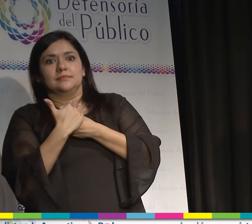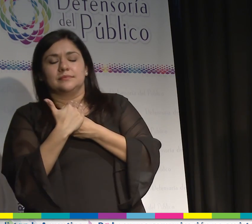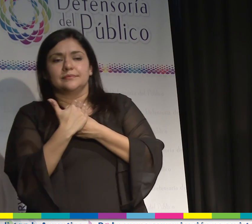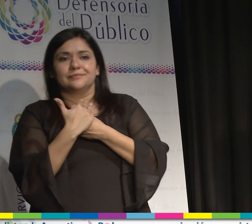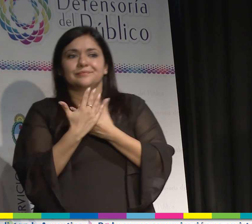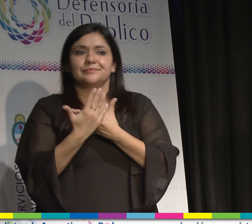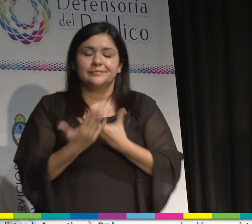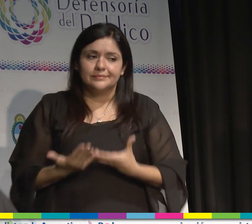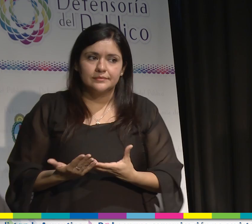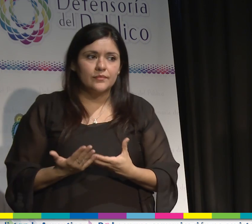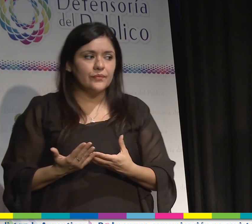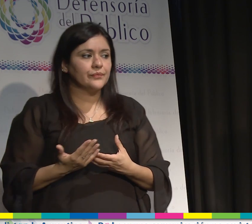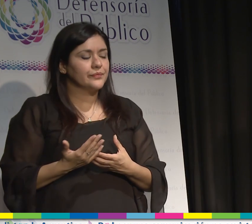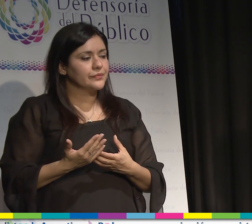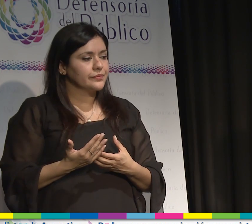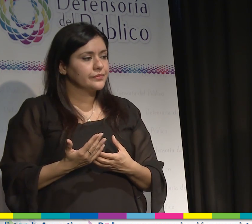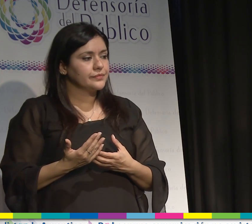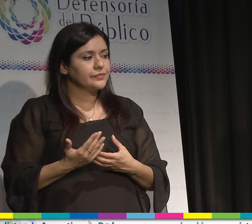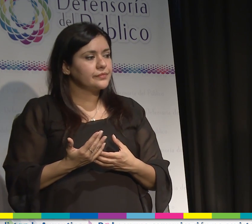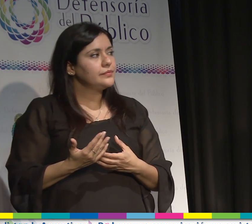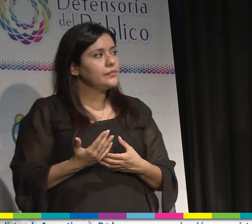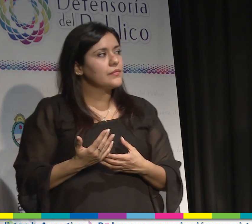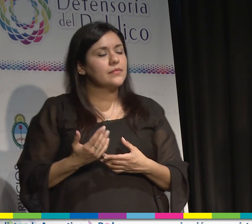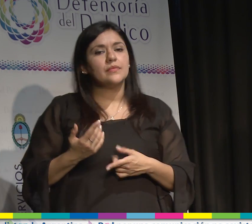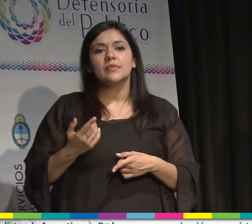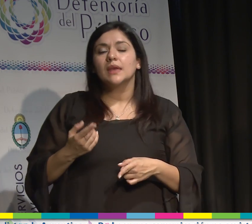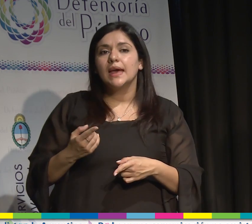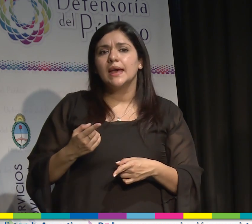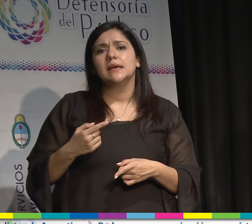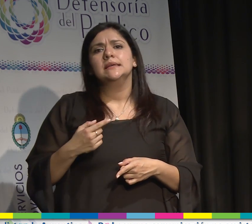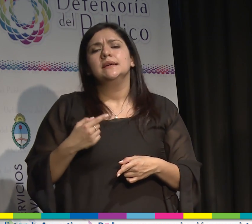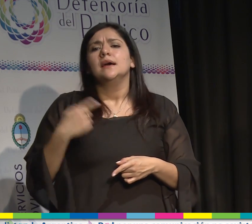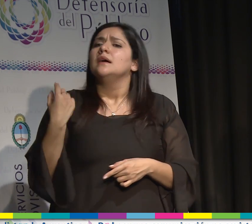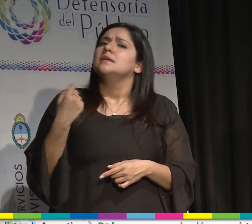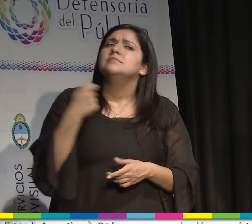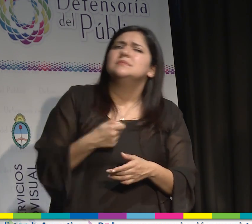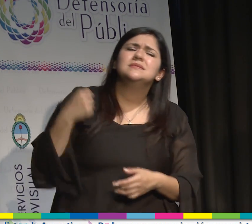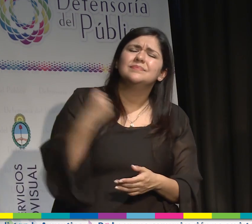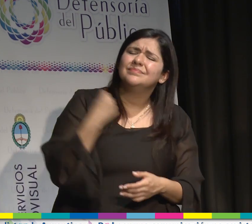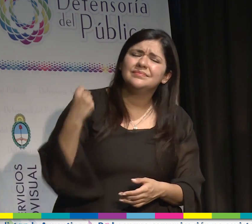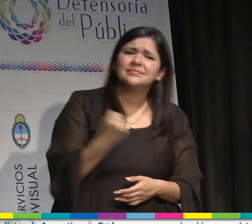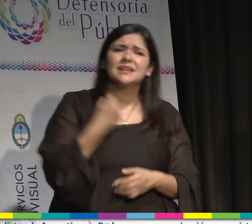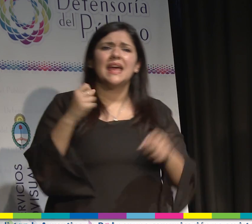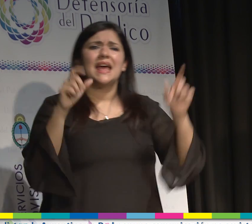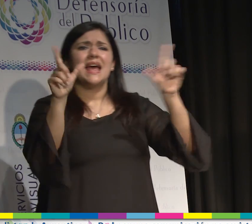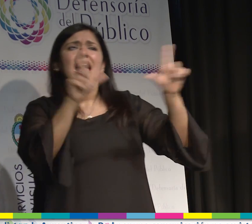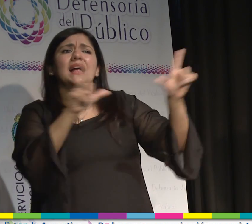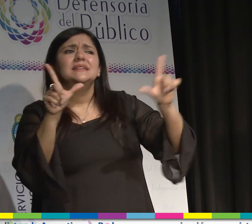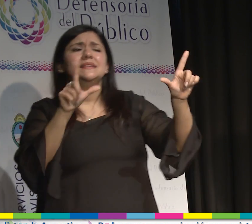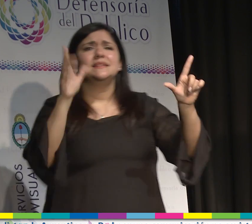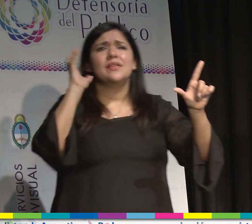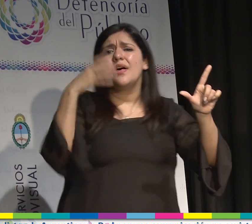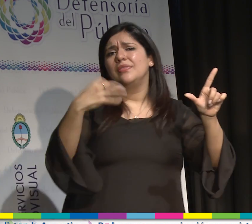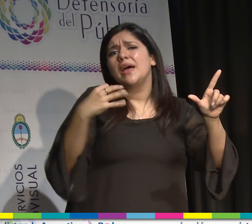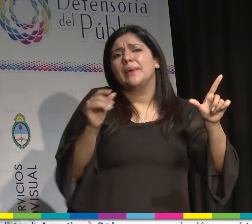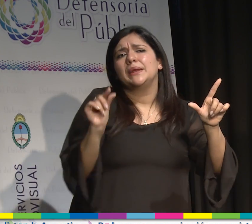bien está previsto insistimos con la necesidad de que los medios se dan minutos de publicidad para la implementación